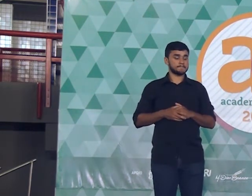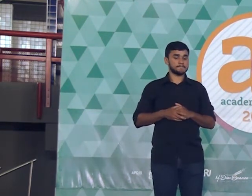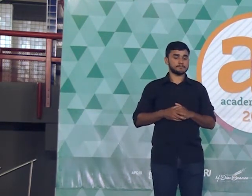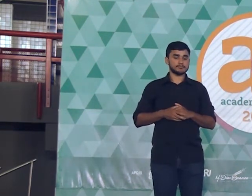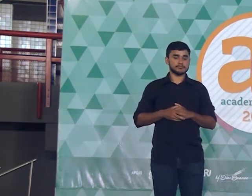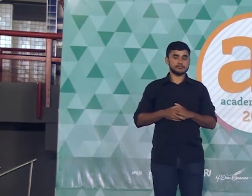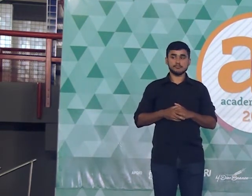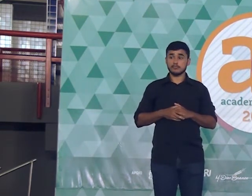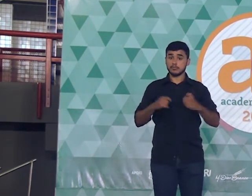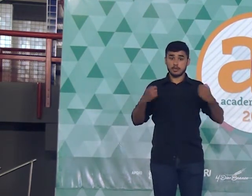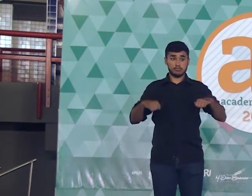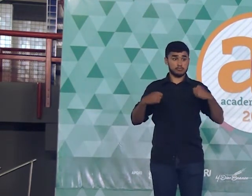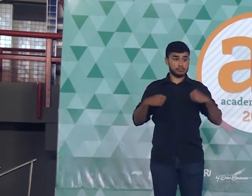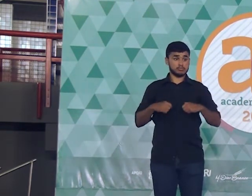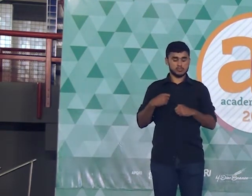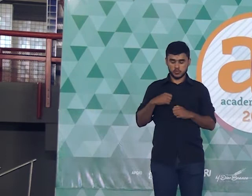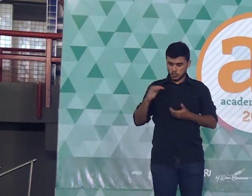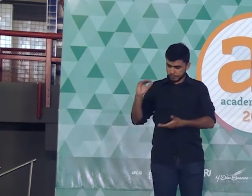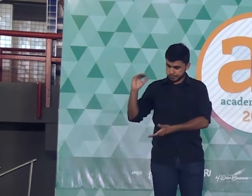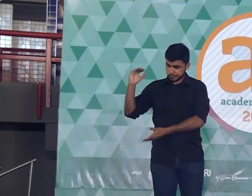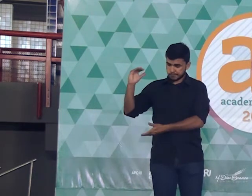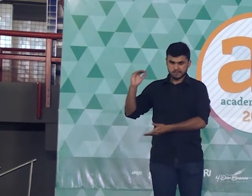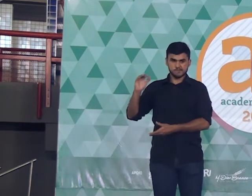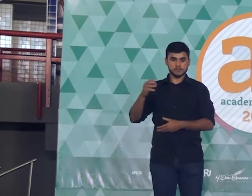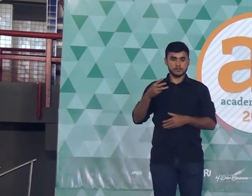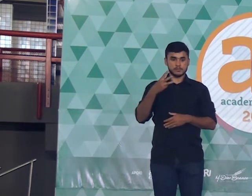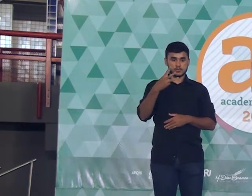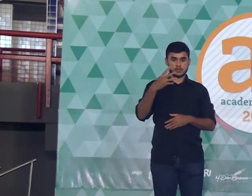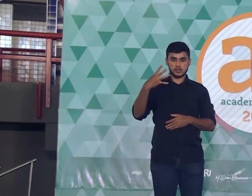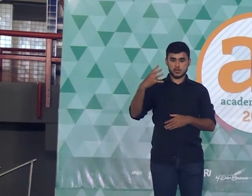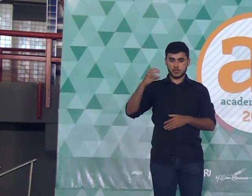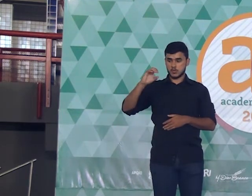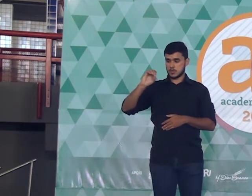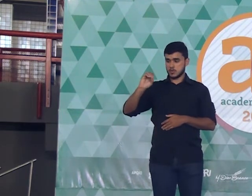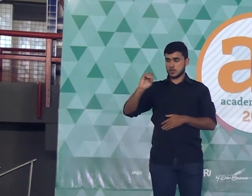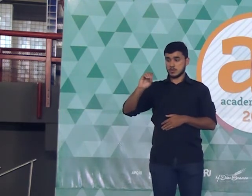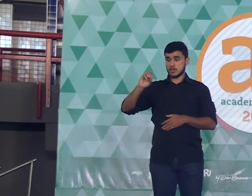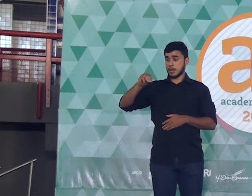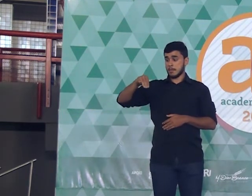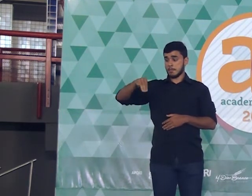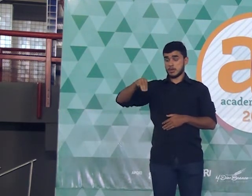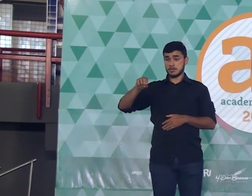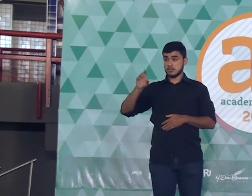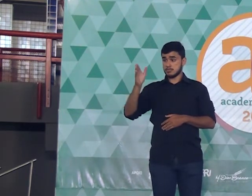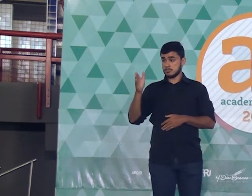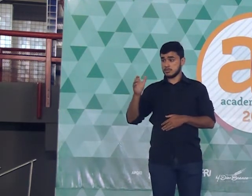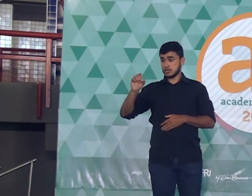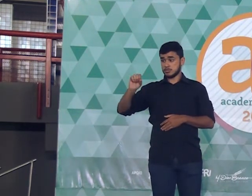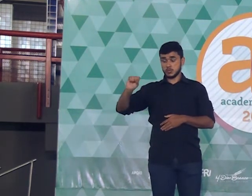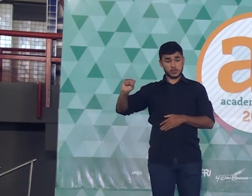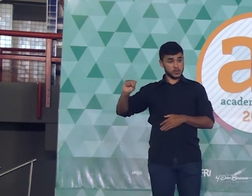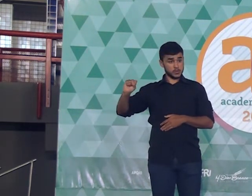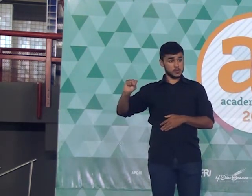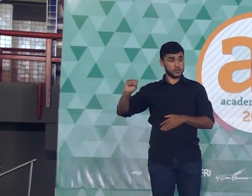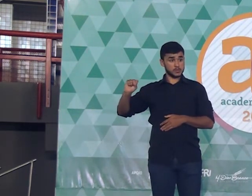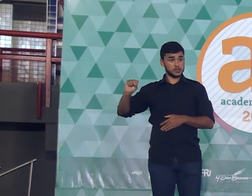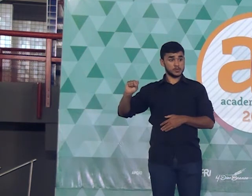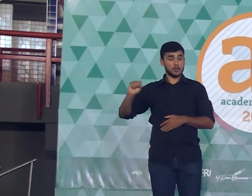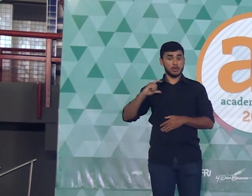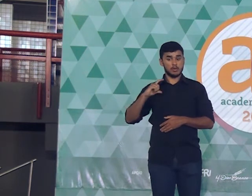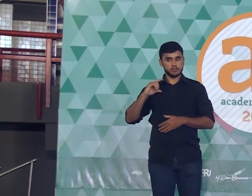direto, ele está se propagando com a velocidade de 340 metros por segundo, é o som direto que você escuta do